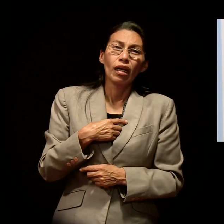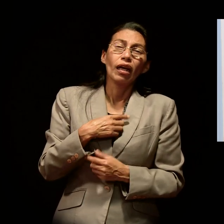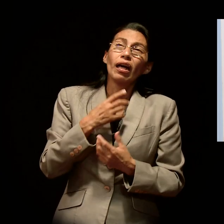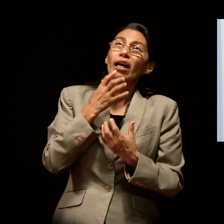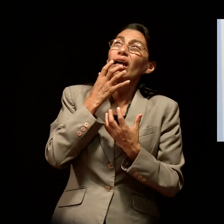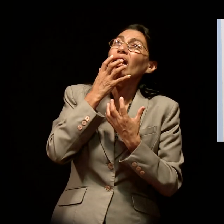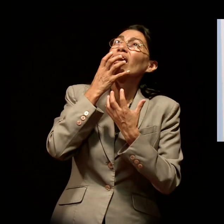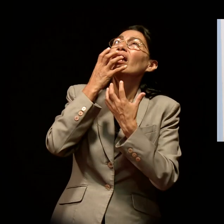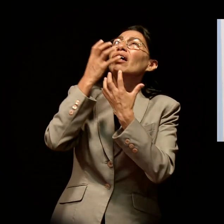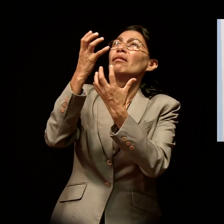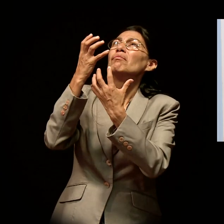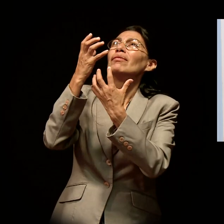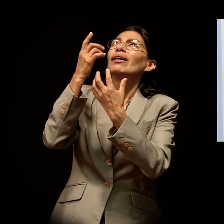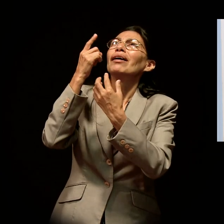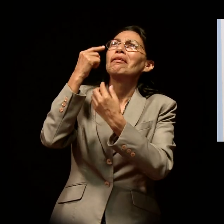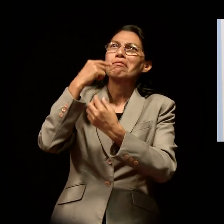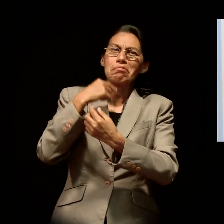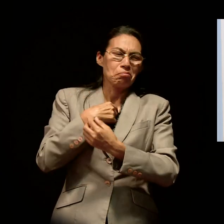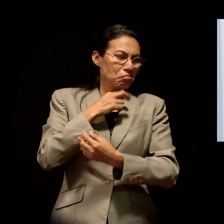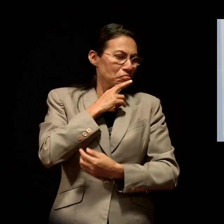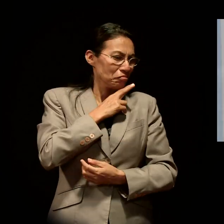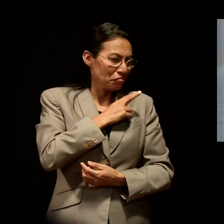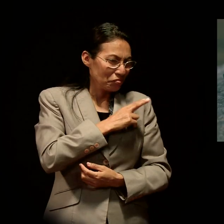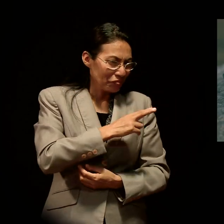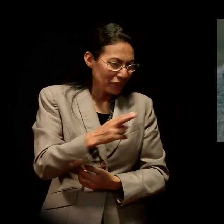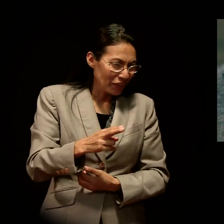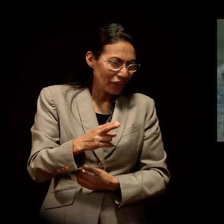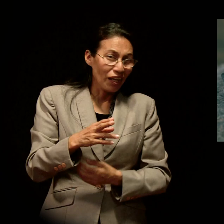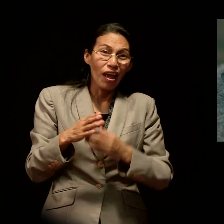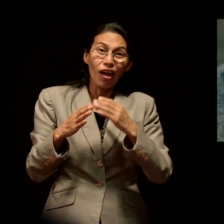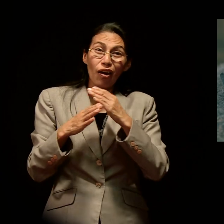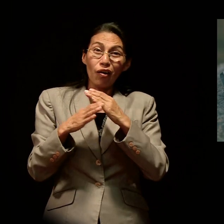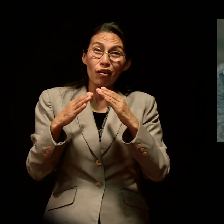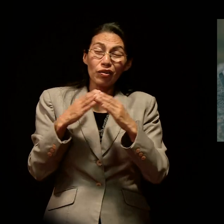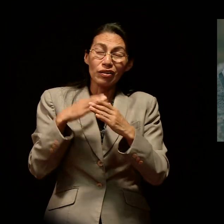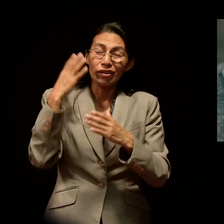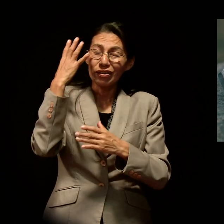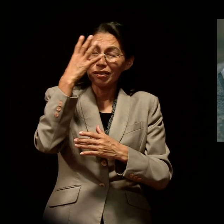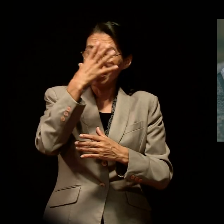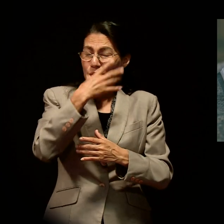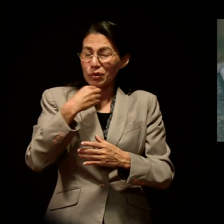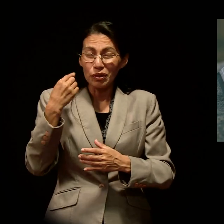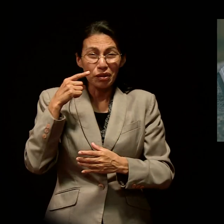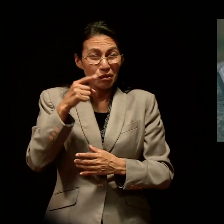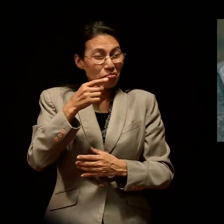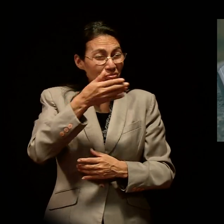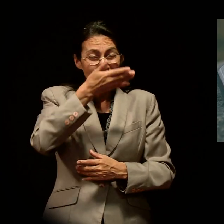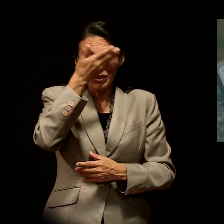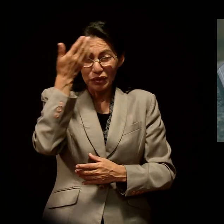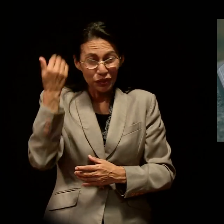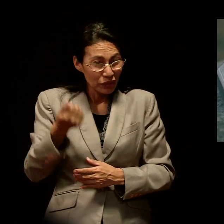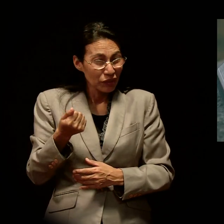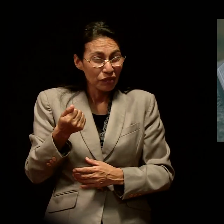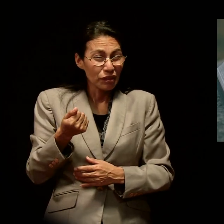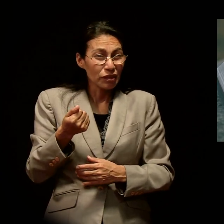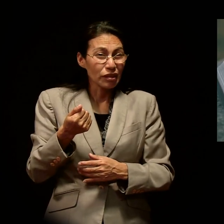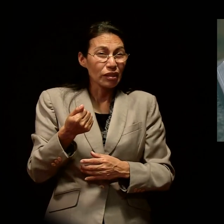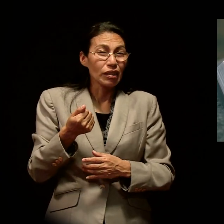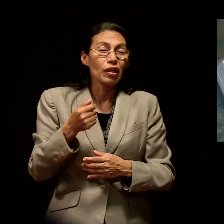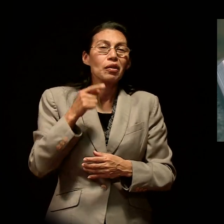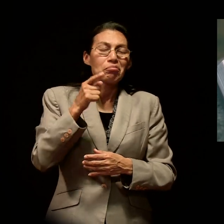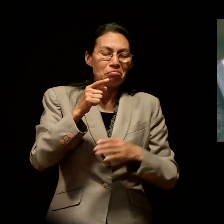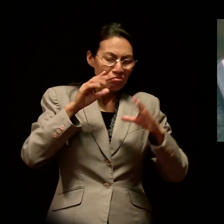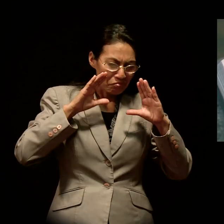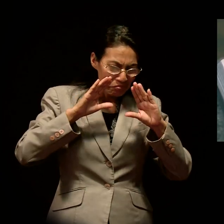Él te dice esta noche y me lo dice a mí también Clama a mí y yo te responderé